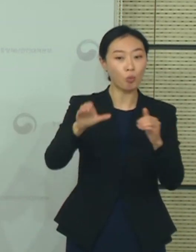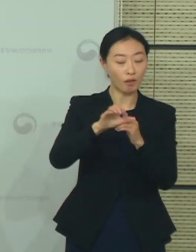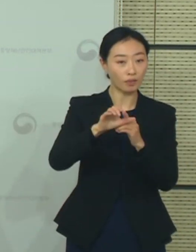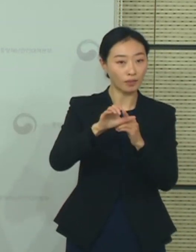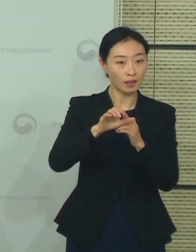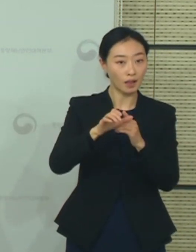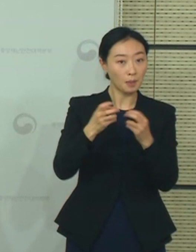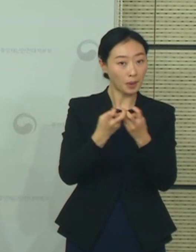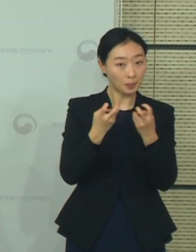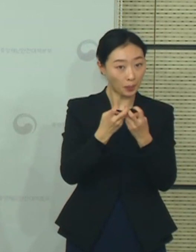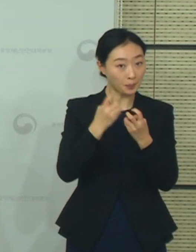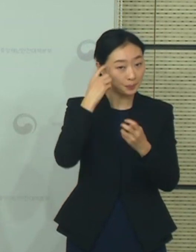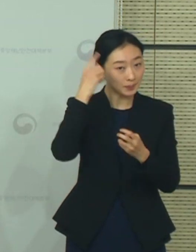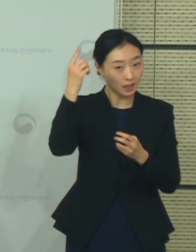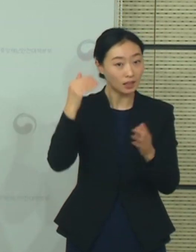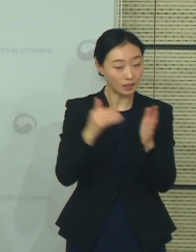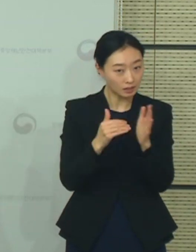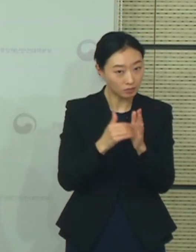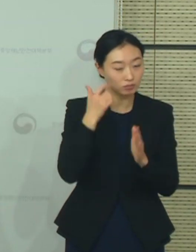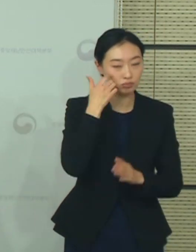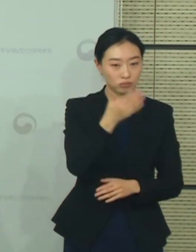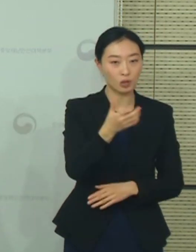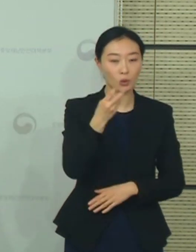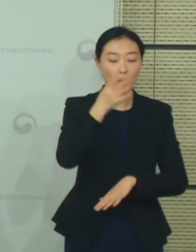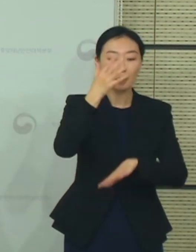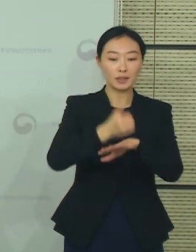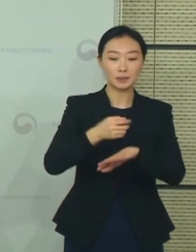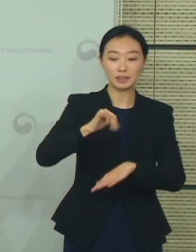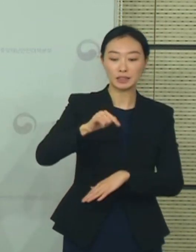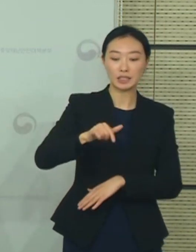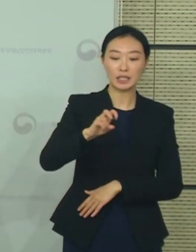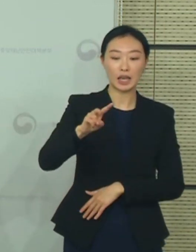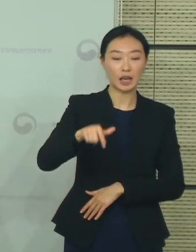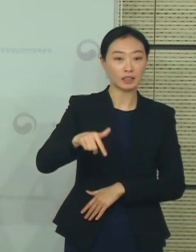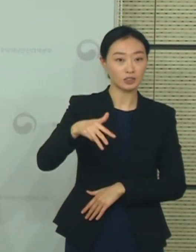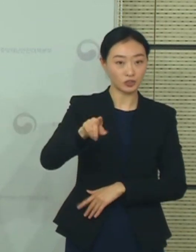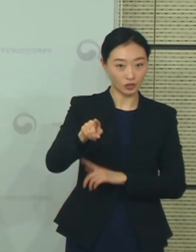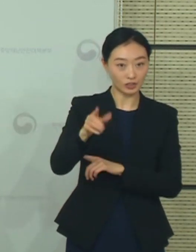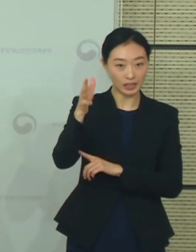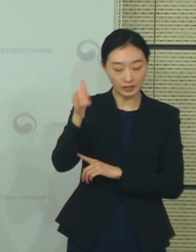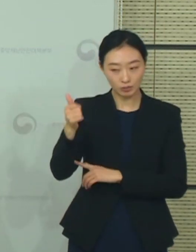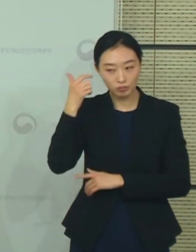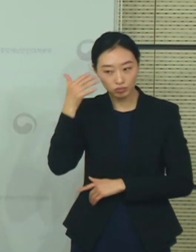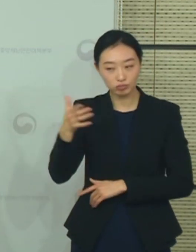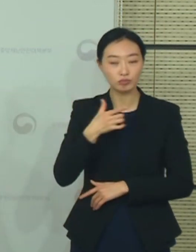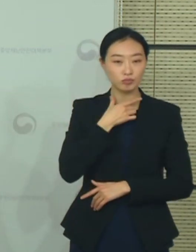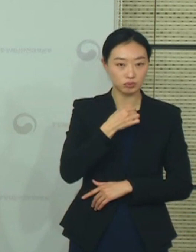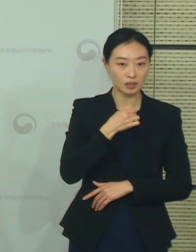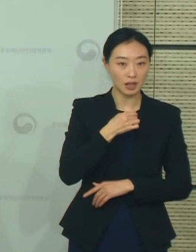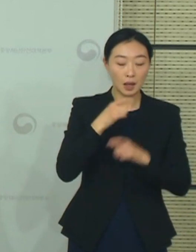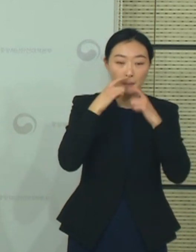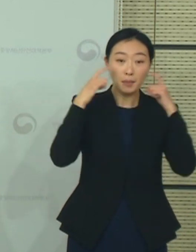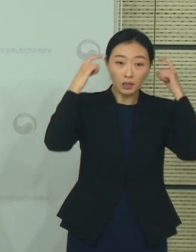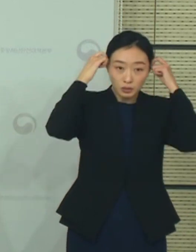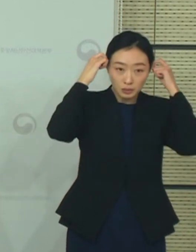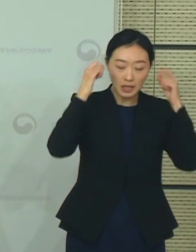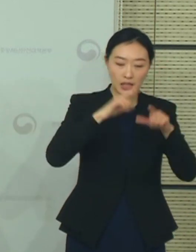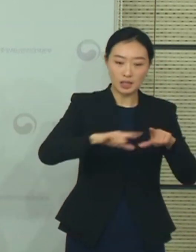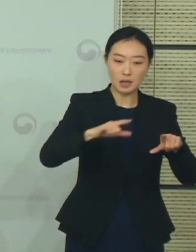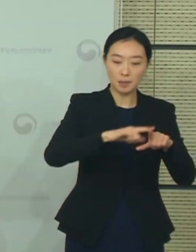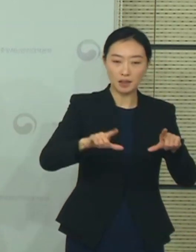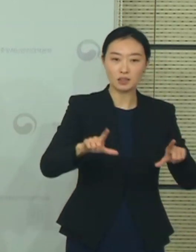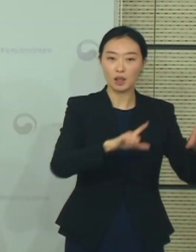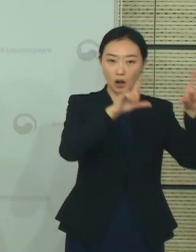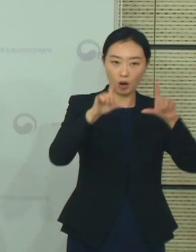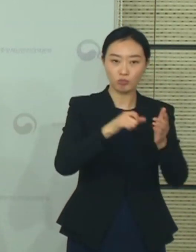설명 부탁드립니다. 또 마지막 질문은 식약처장께 질문 드리고 싶은데요. 이제 마스크를 단순 생활용품이 아니라